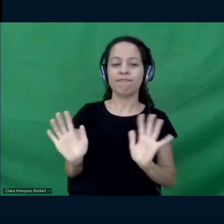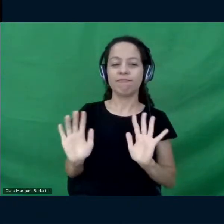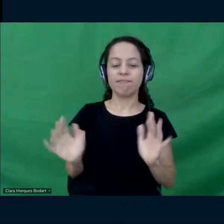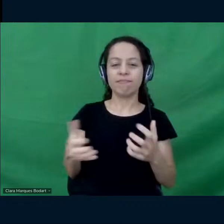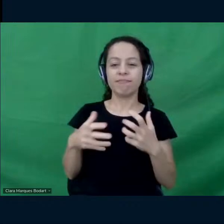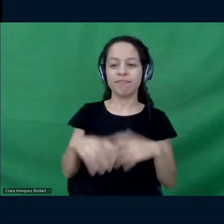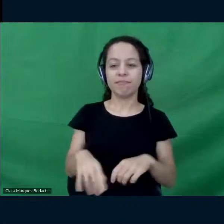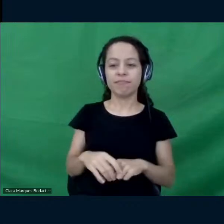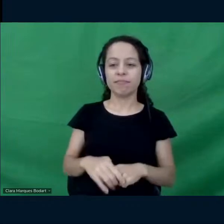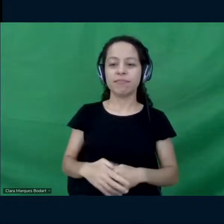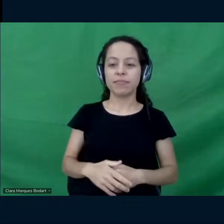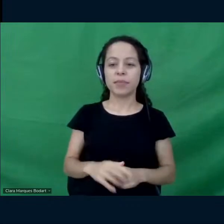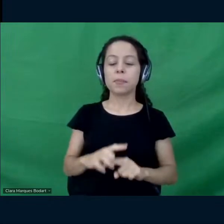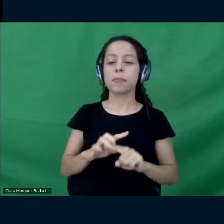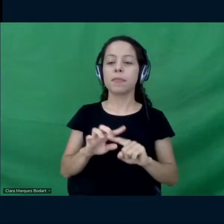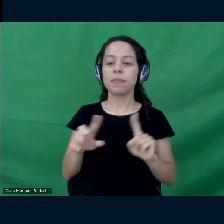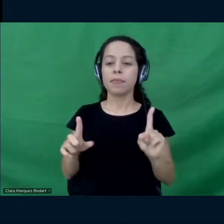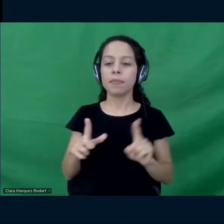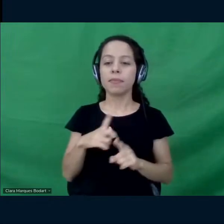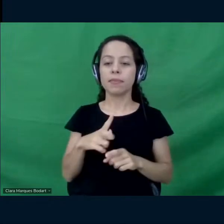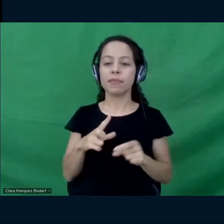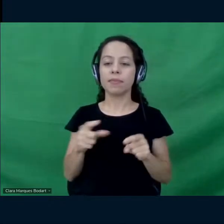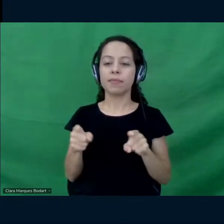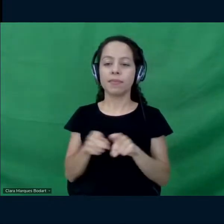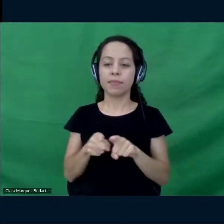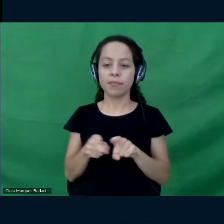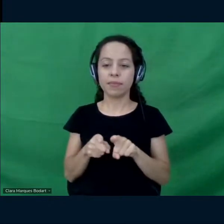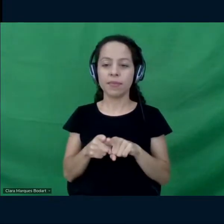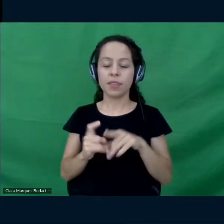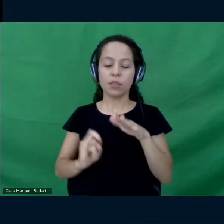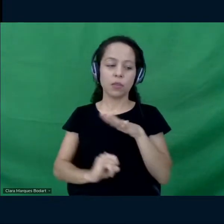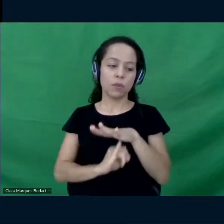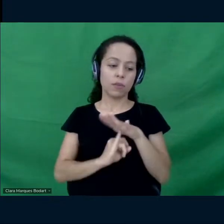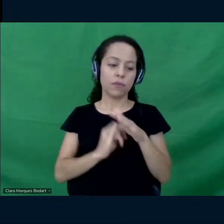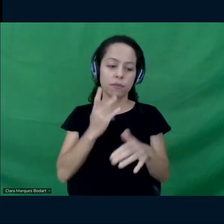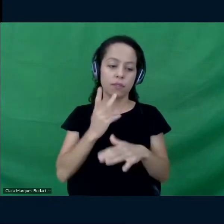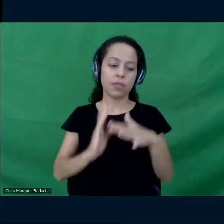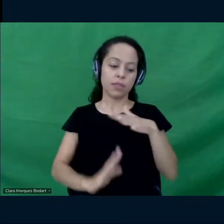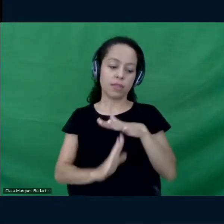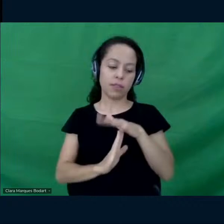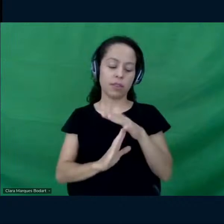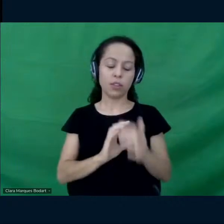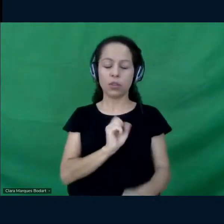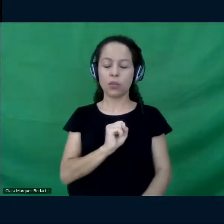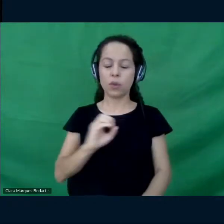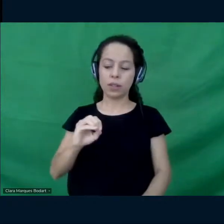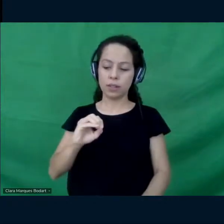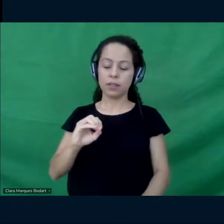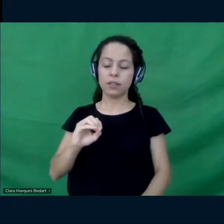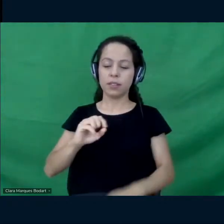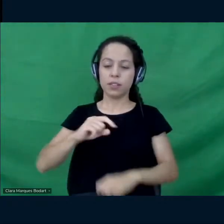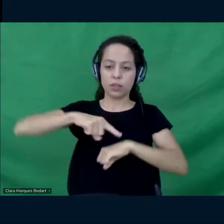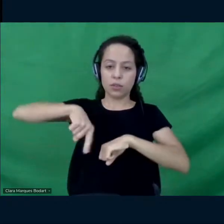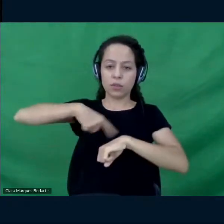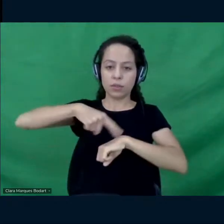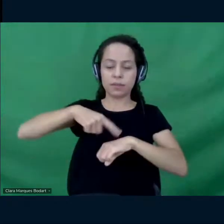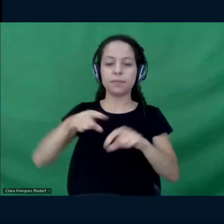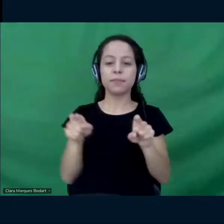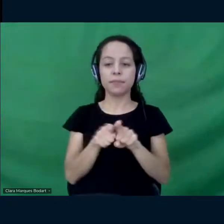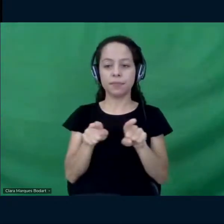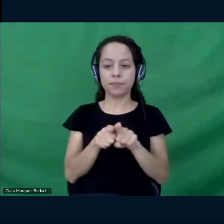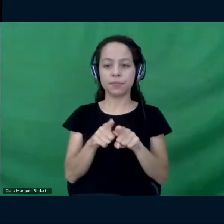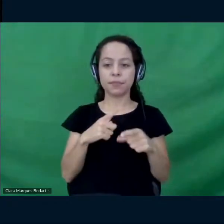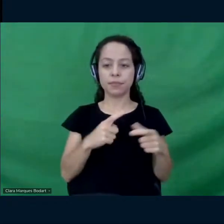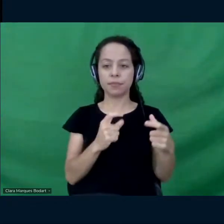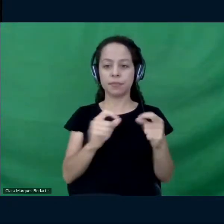componente, mas vai ter também aquele instituto que vai limitar em 1.800 horas, que vai abrir a concomitância com as redes estaduais e que